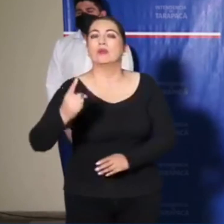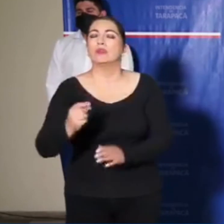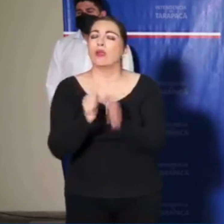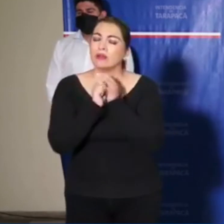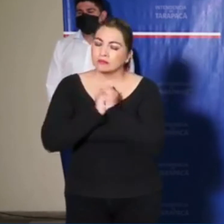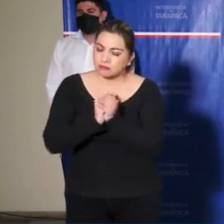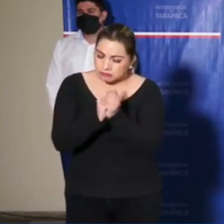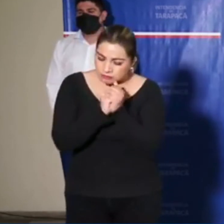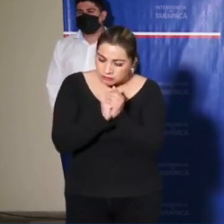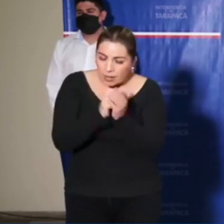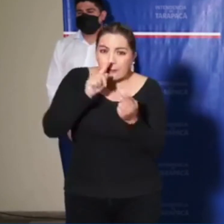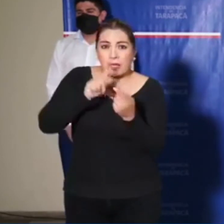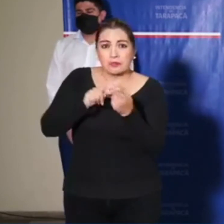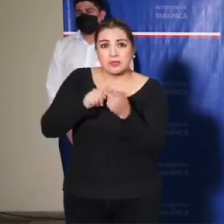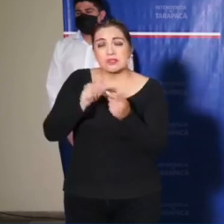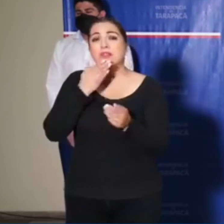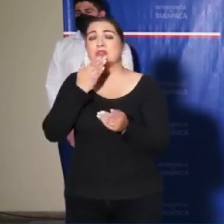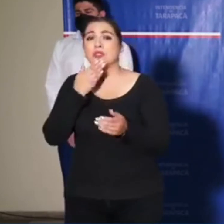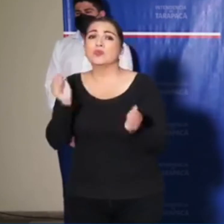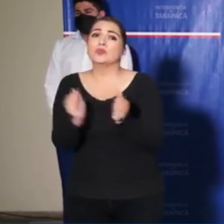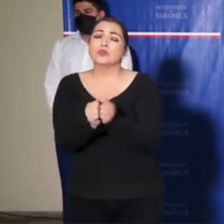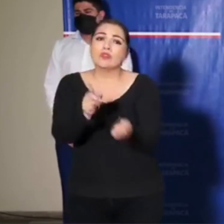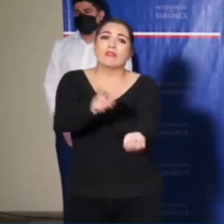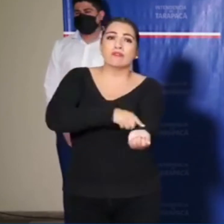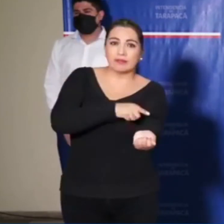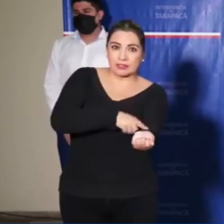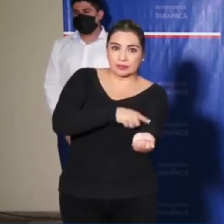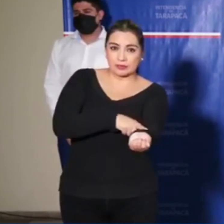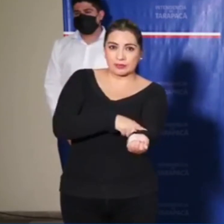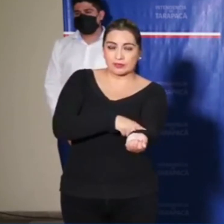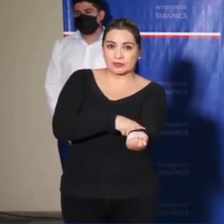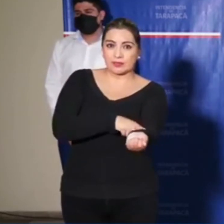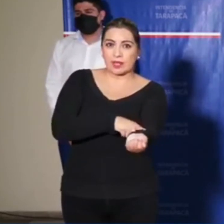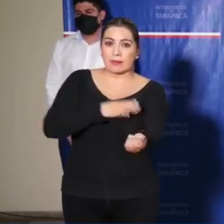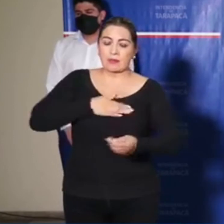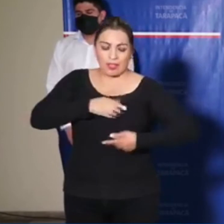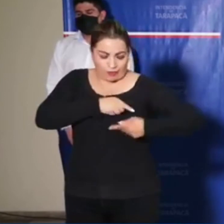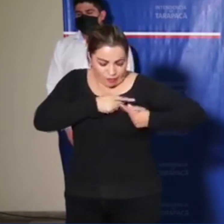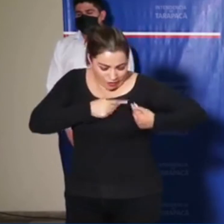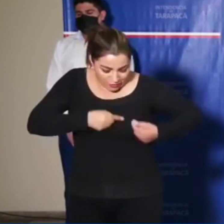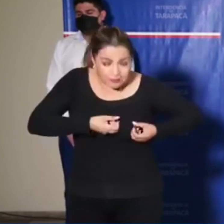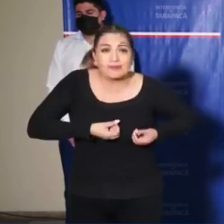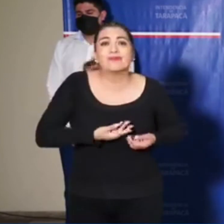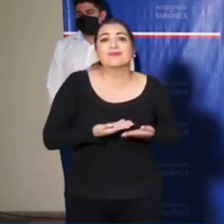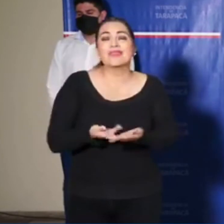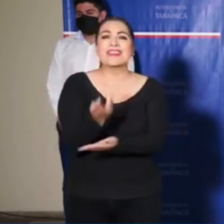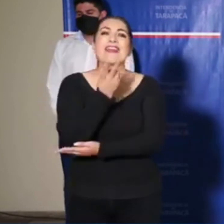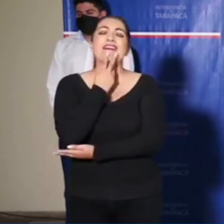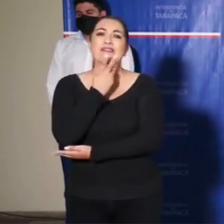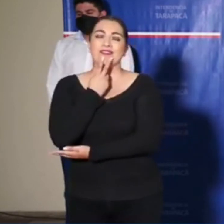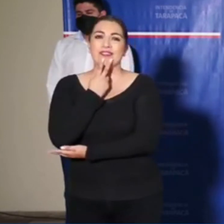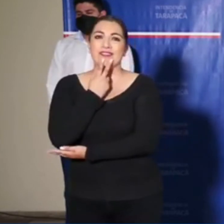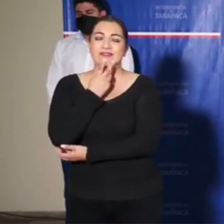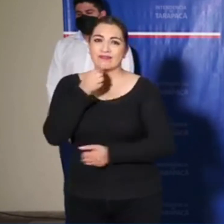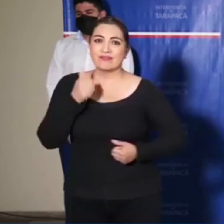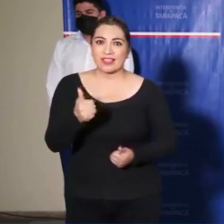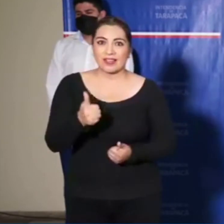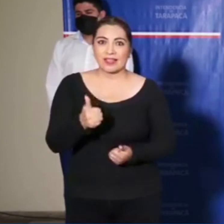manera personal y familiar, disponiendo así nuestros corazones a vivir con frutos